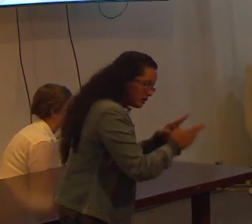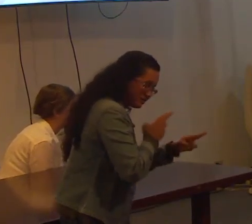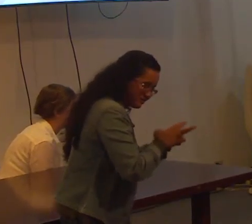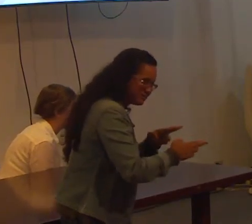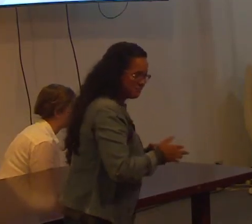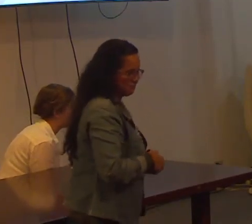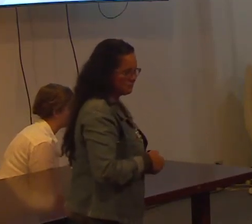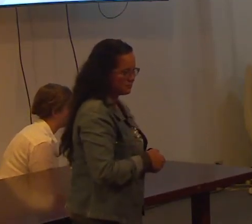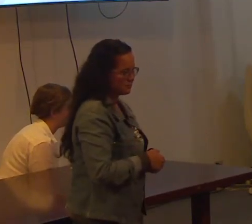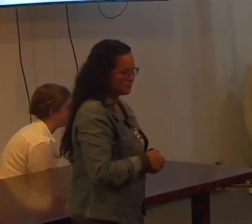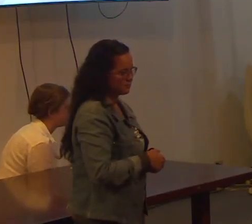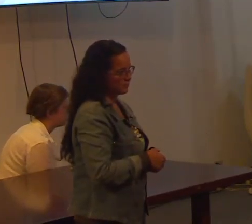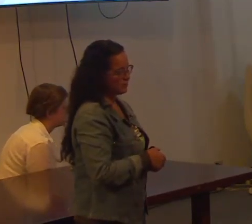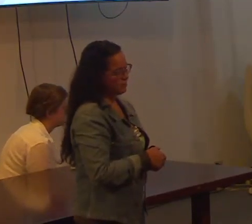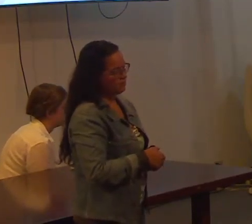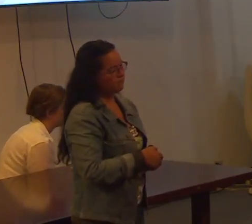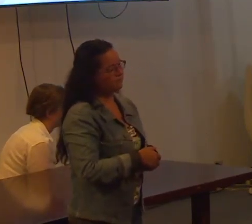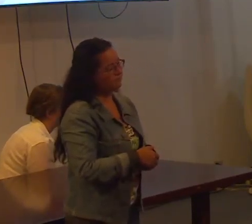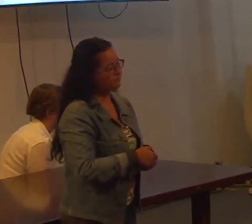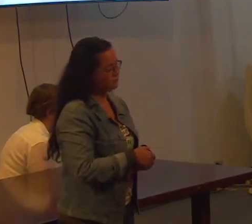el transcurrir de la misma